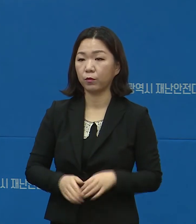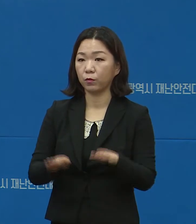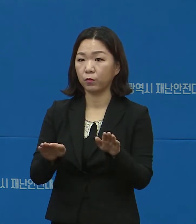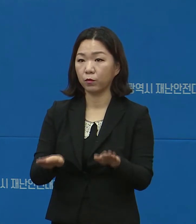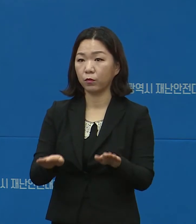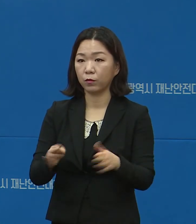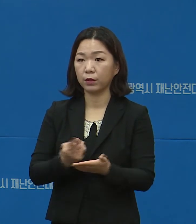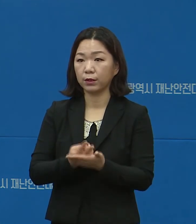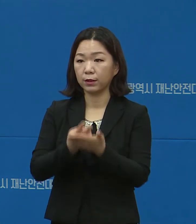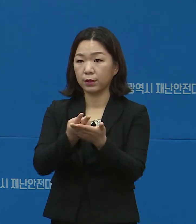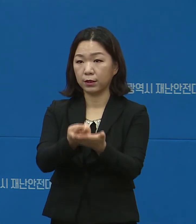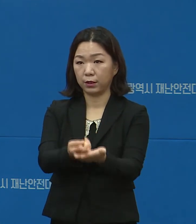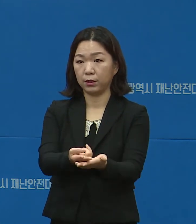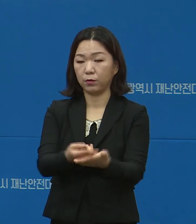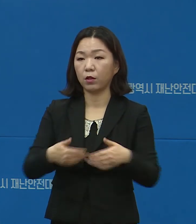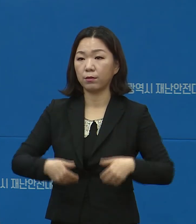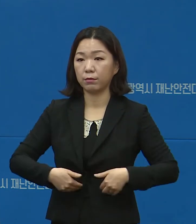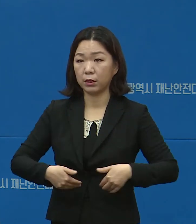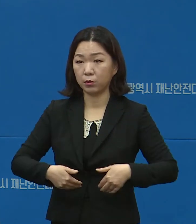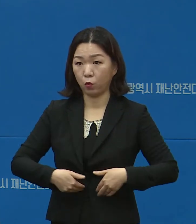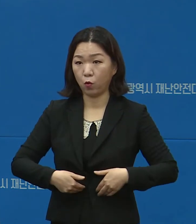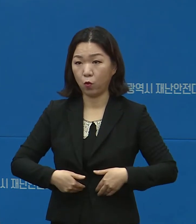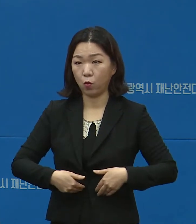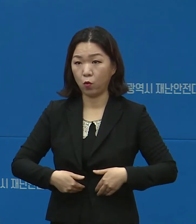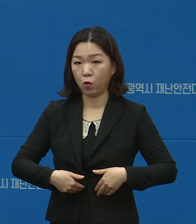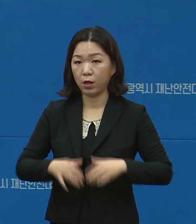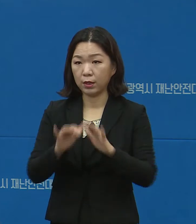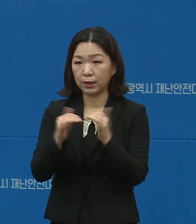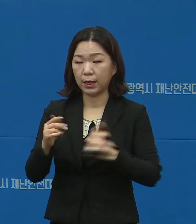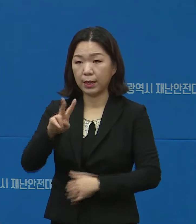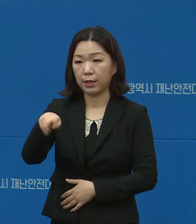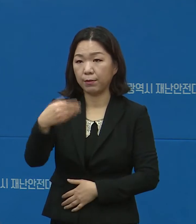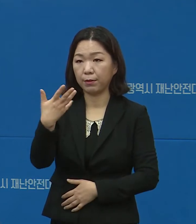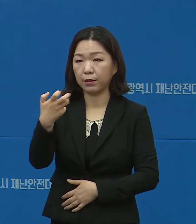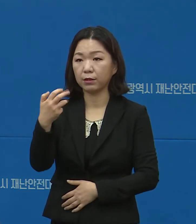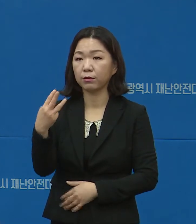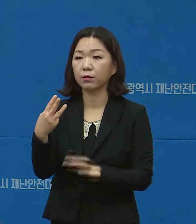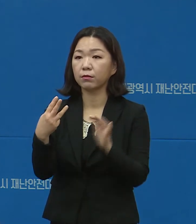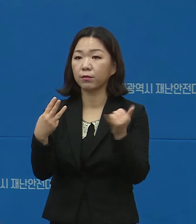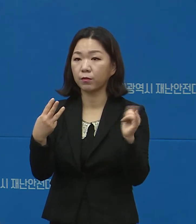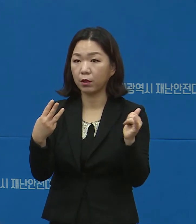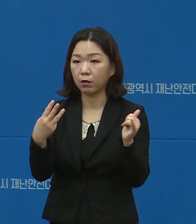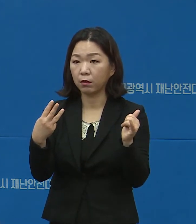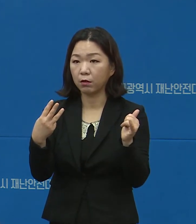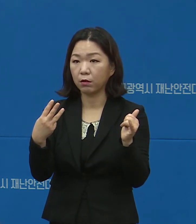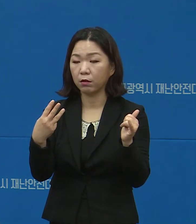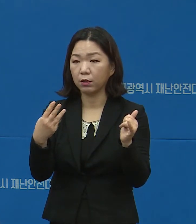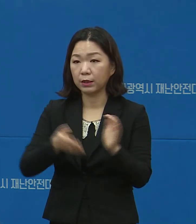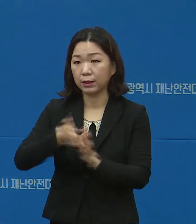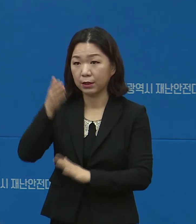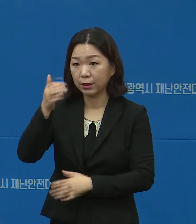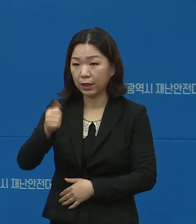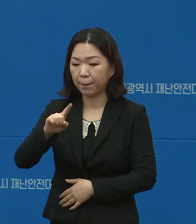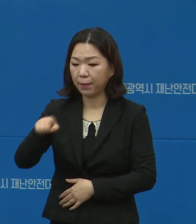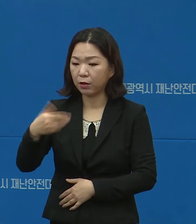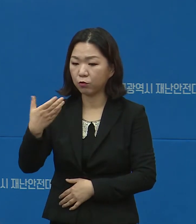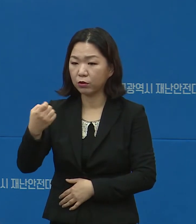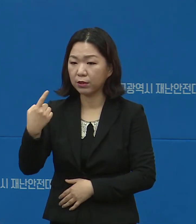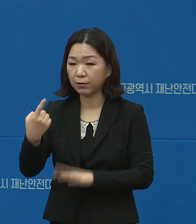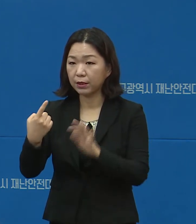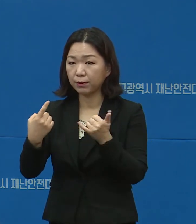오늘 입원을 필요로 하다라고 판단된 사람은 283명입니다. 시장님께서